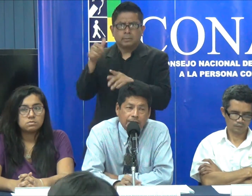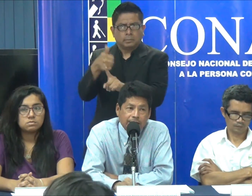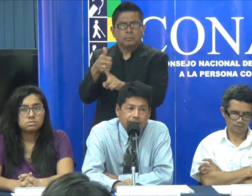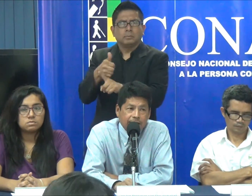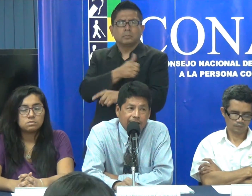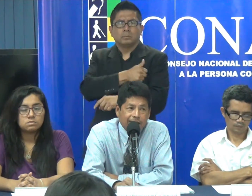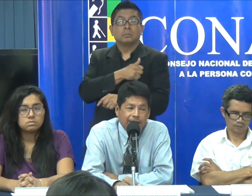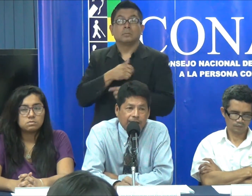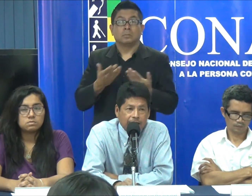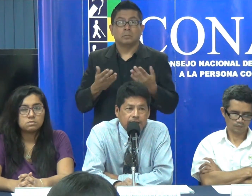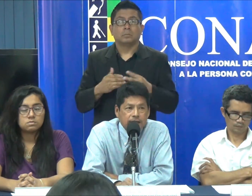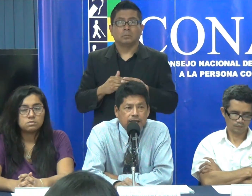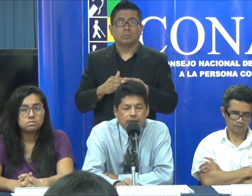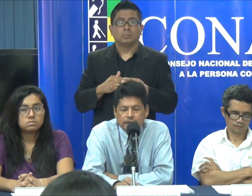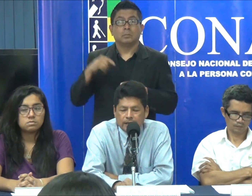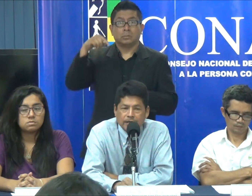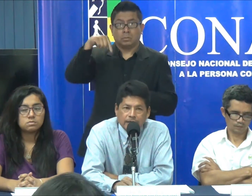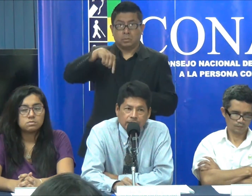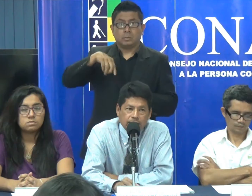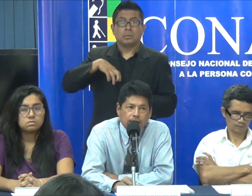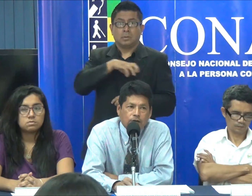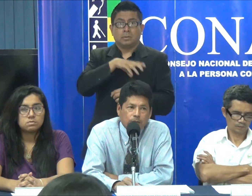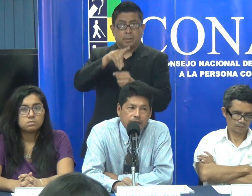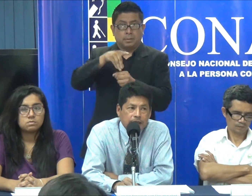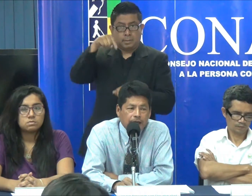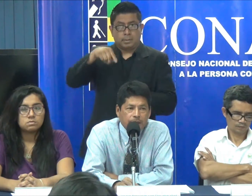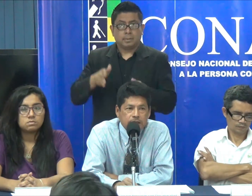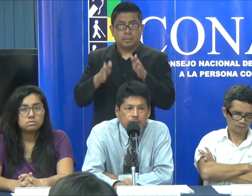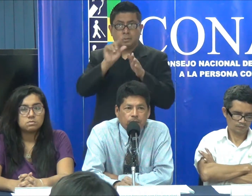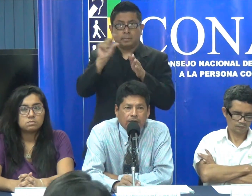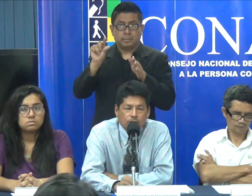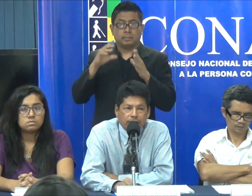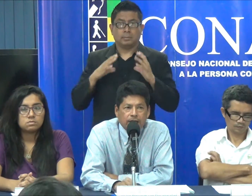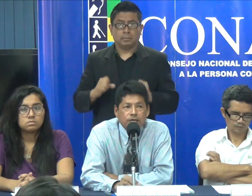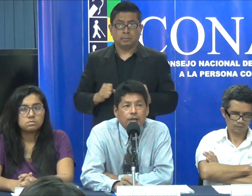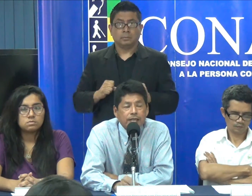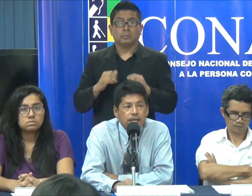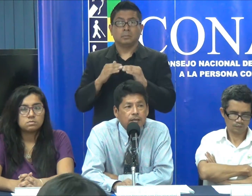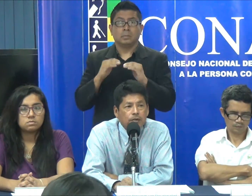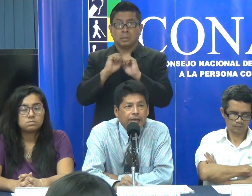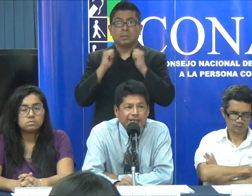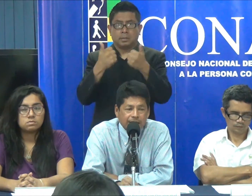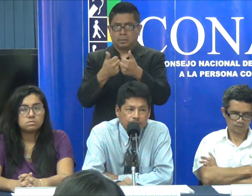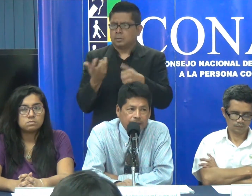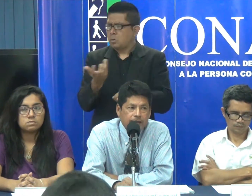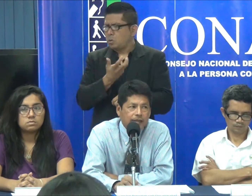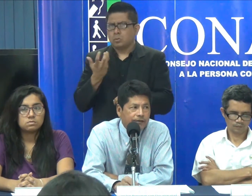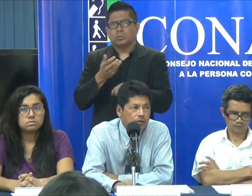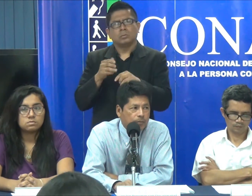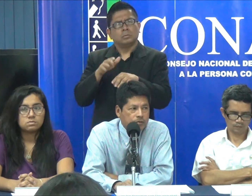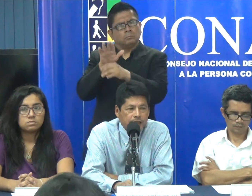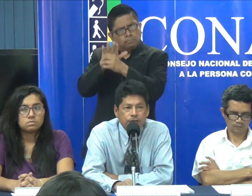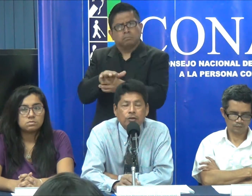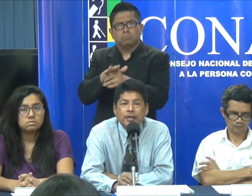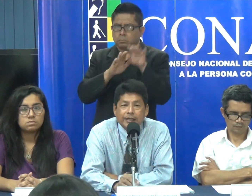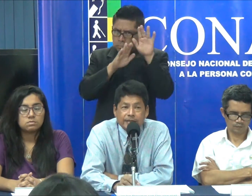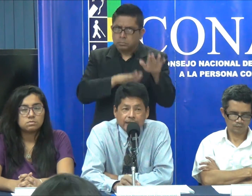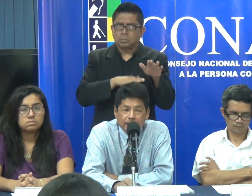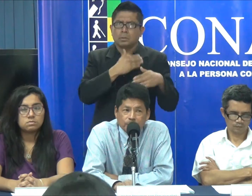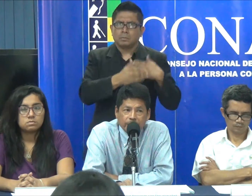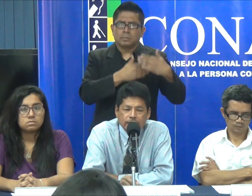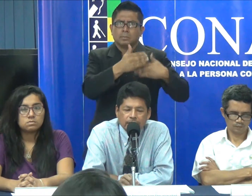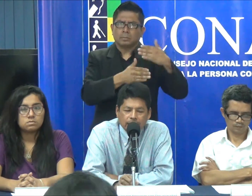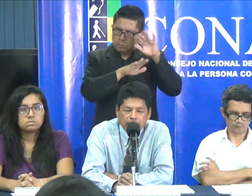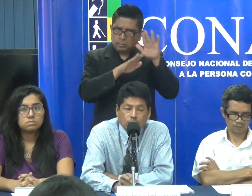tanto, desde esta instancia y como decía al principio, las organizaciones exigimos que se respete el debido proceso, que